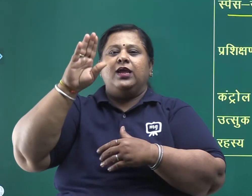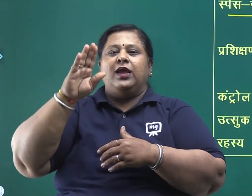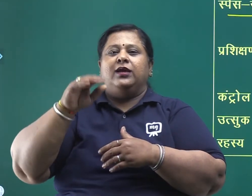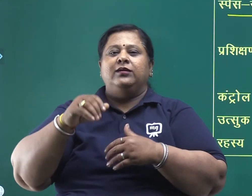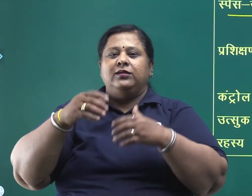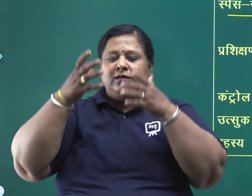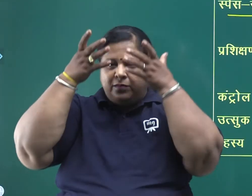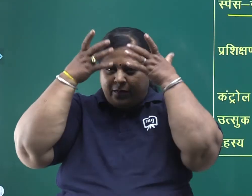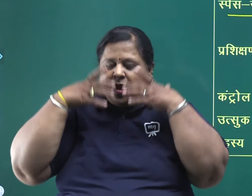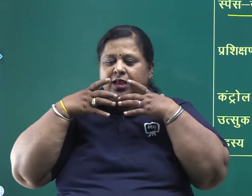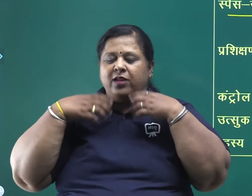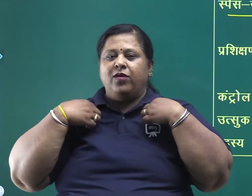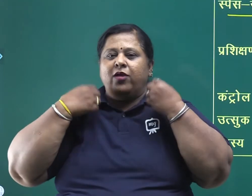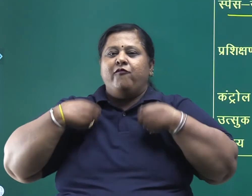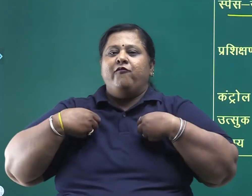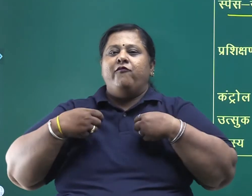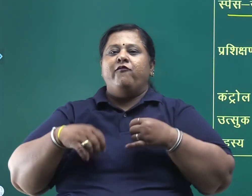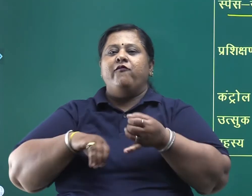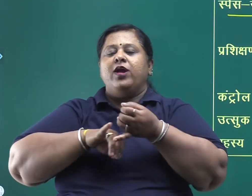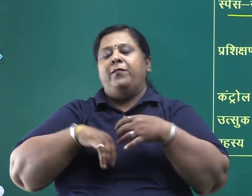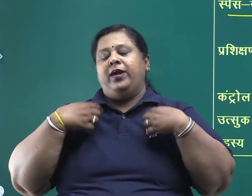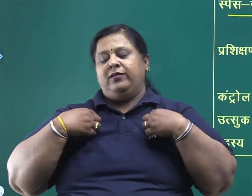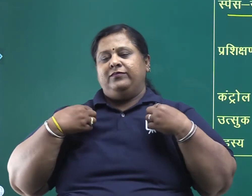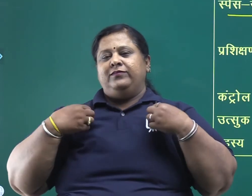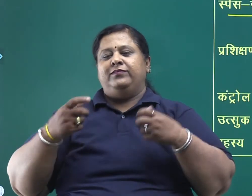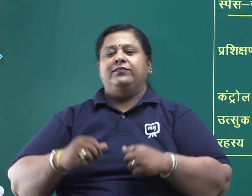लिए पहने जाने वाले कपड़े।